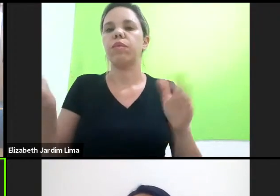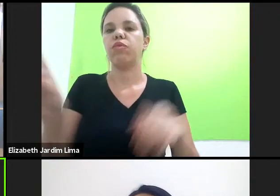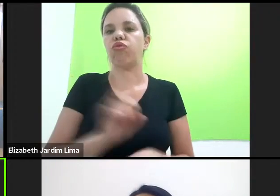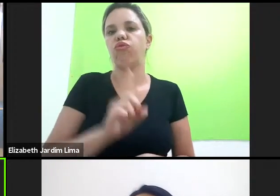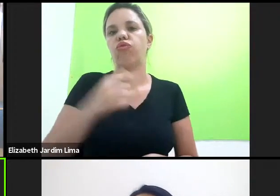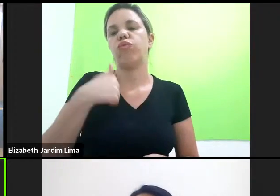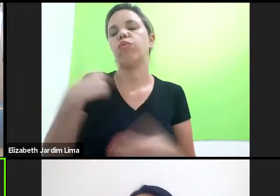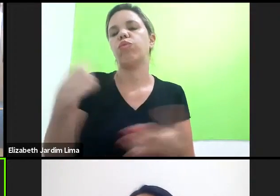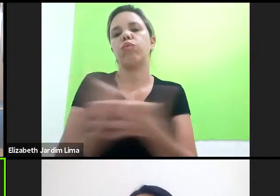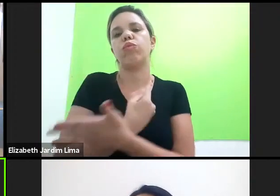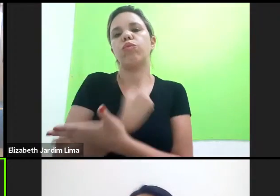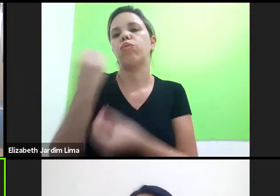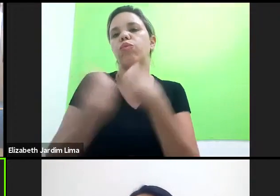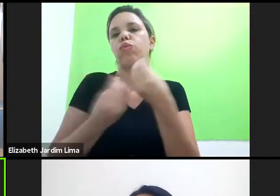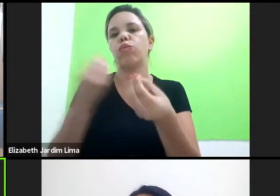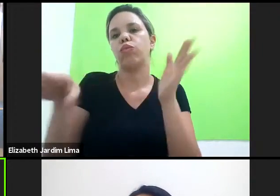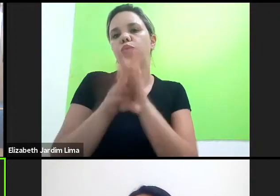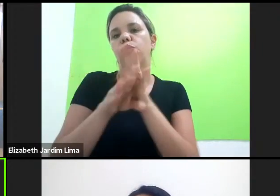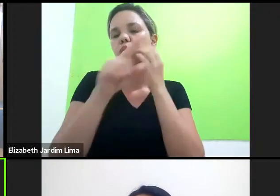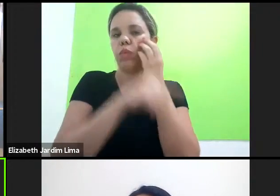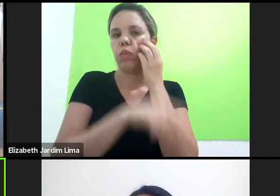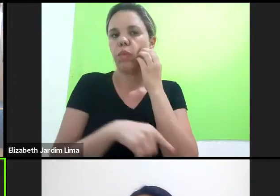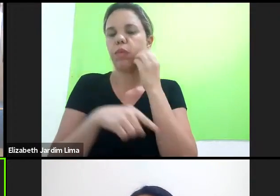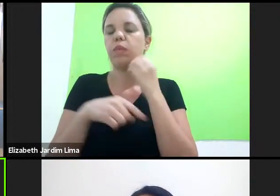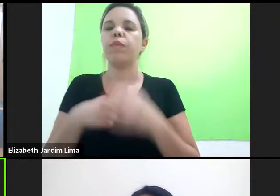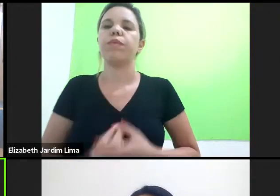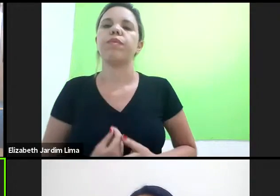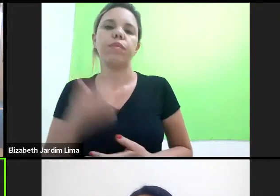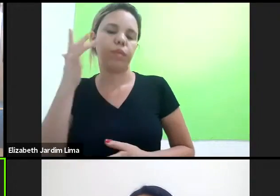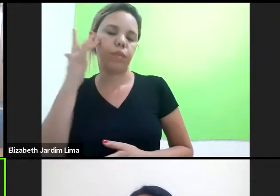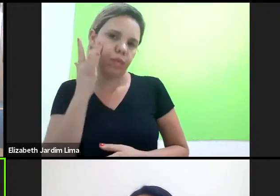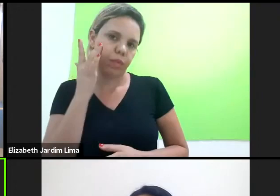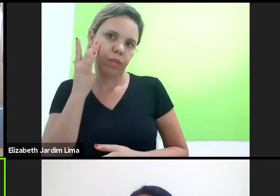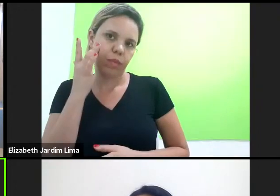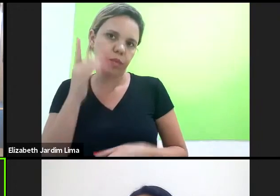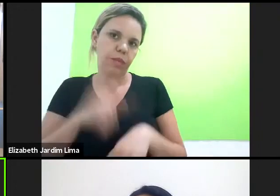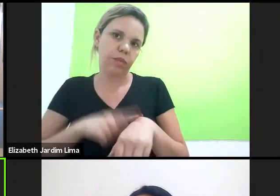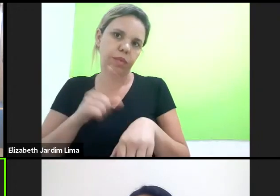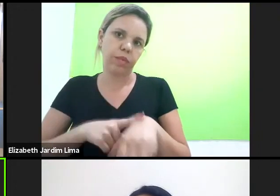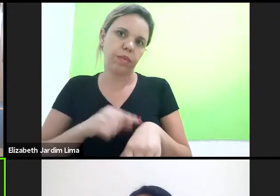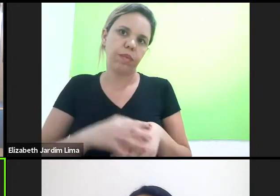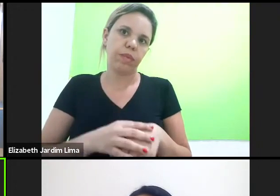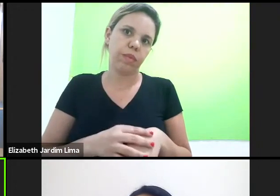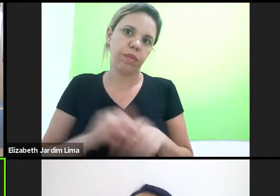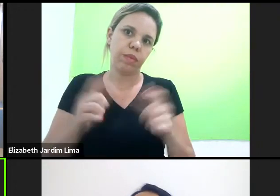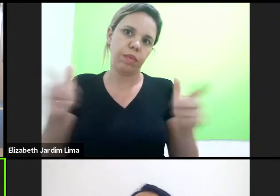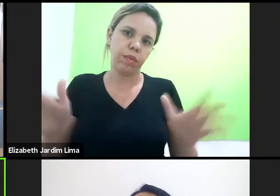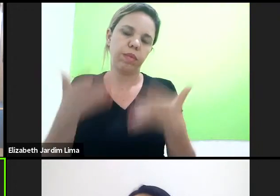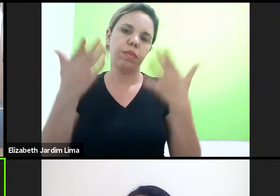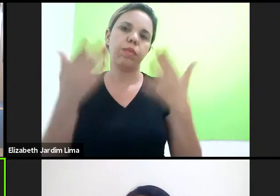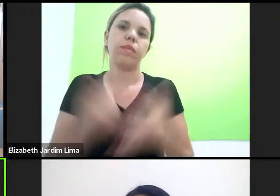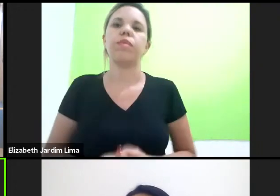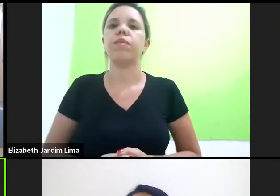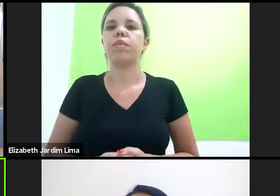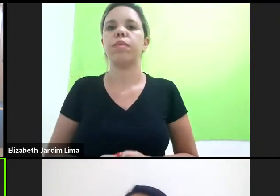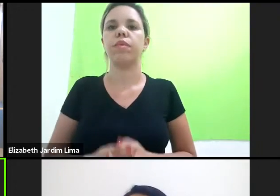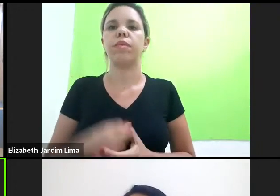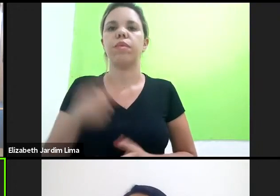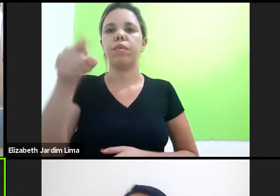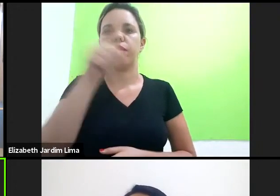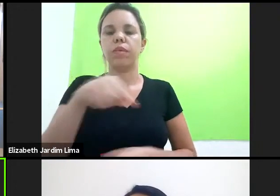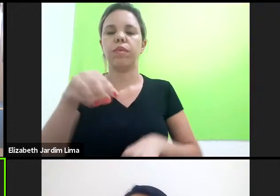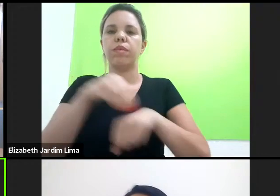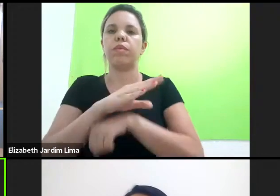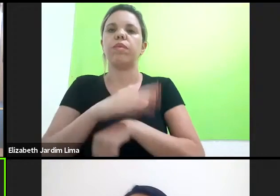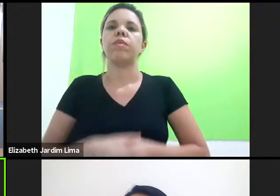como que eu tinha chegado lá, né? Então, acho que nesse momento já é uma grande contribuição de você levar